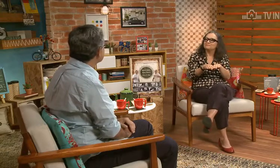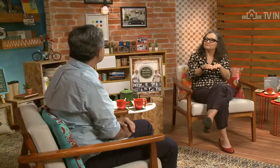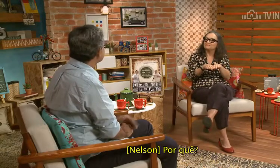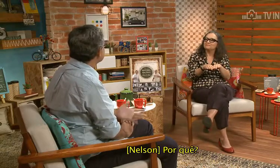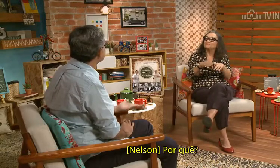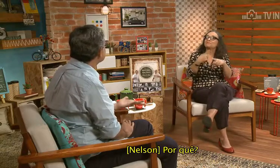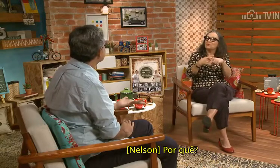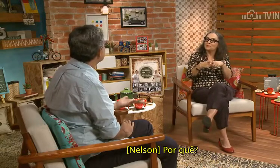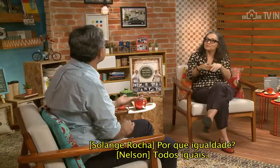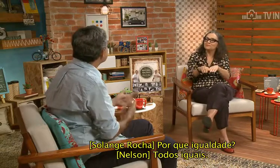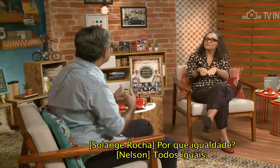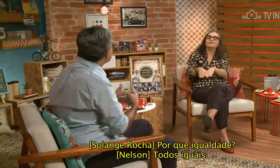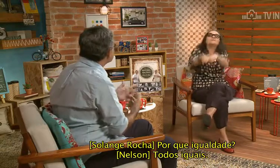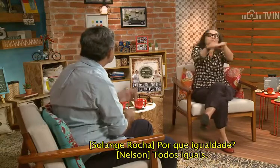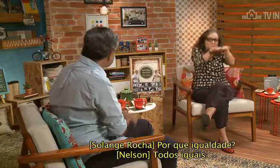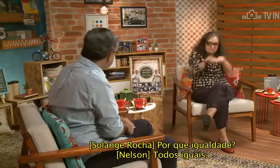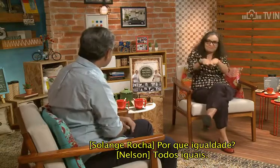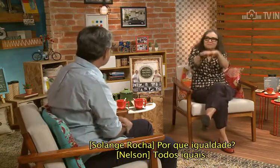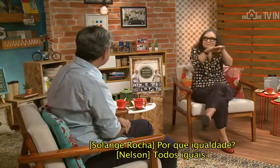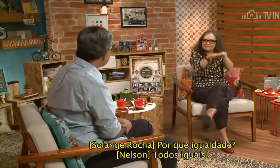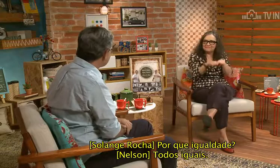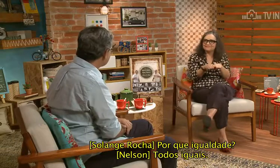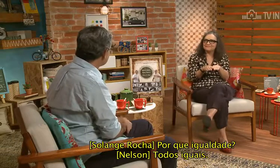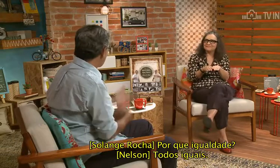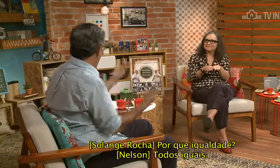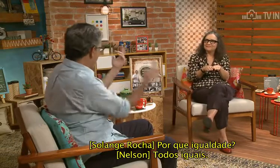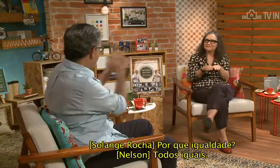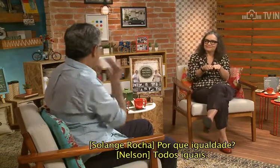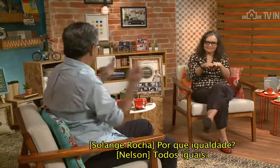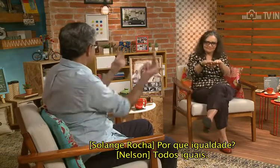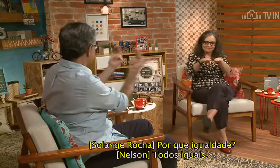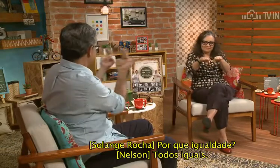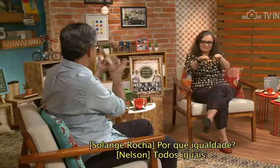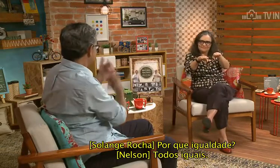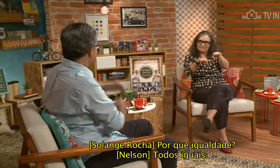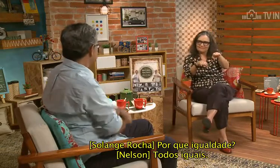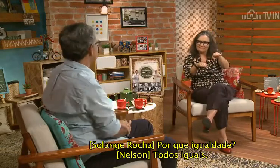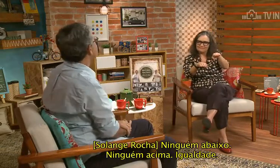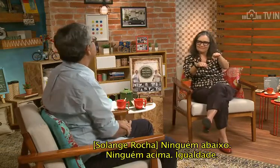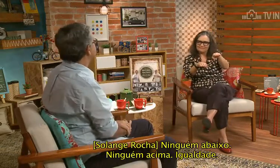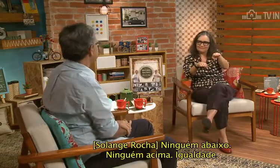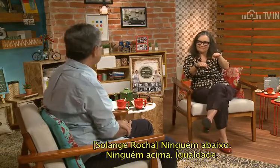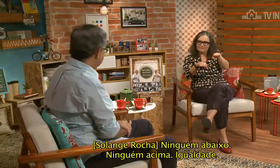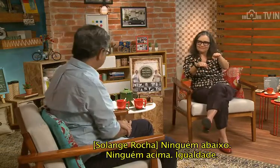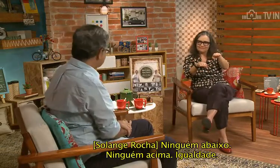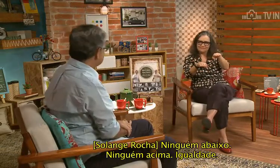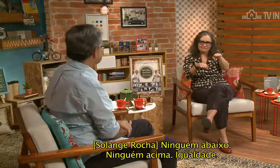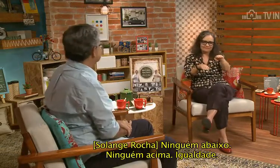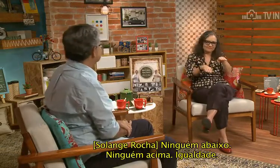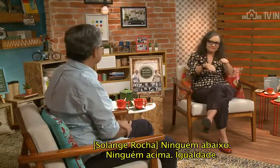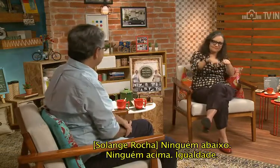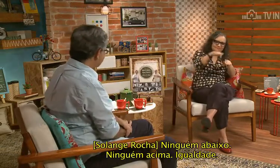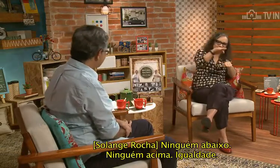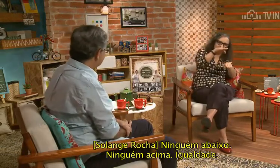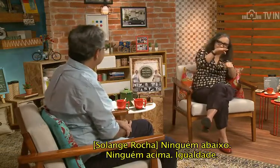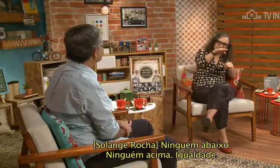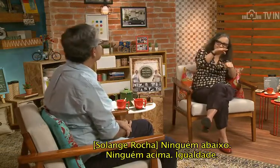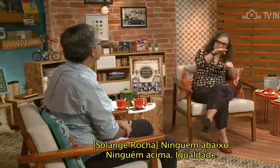Por quê? quê? Por que igualdade? Todos iguais Ninguém abaixo Ninguém acima